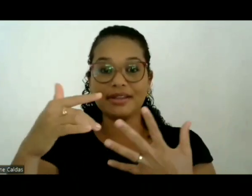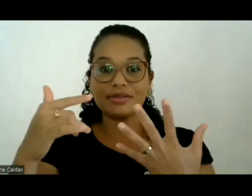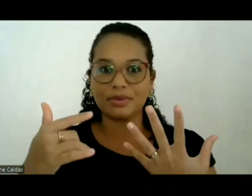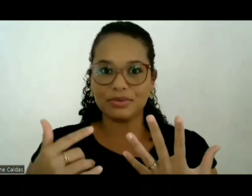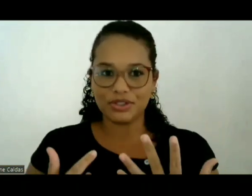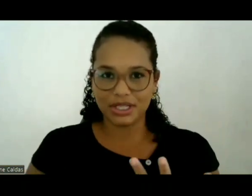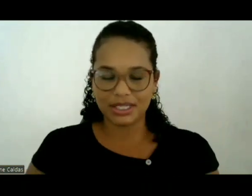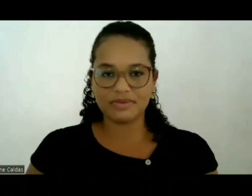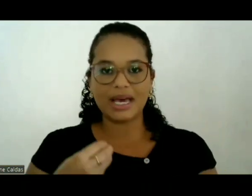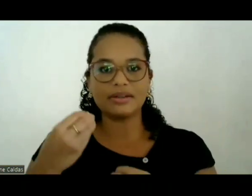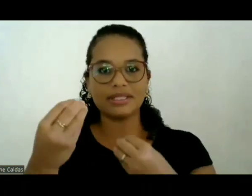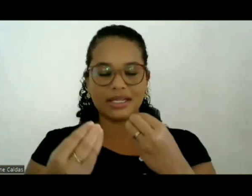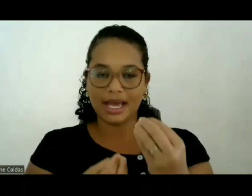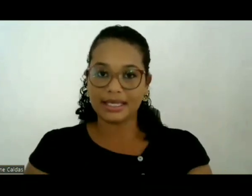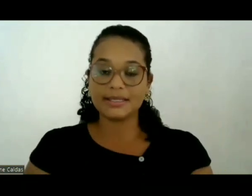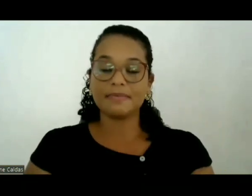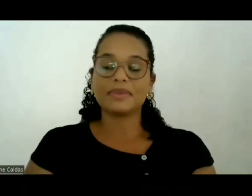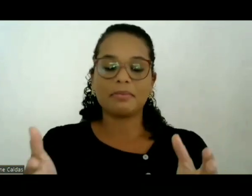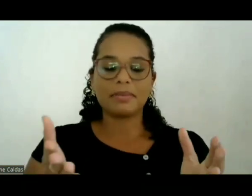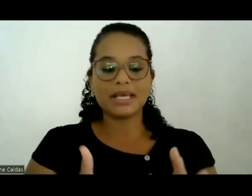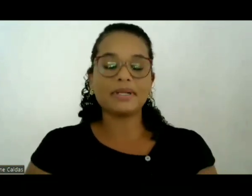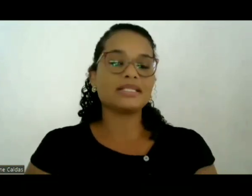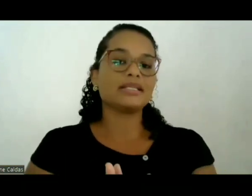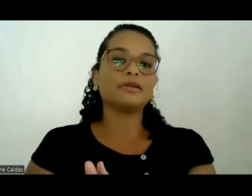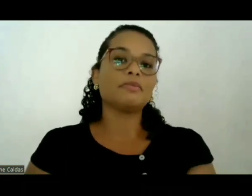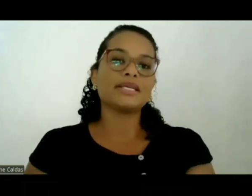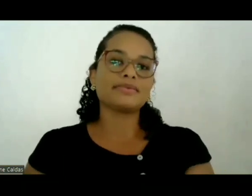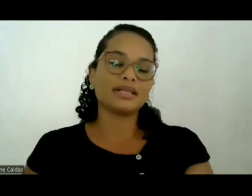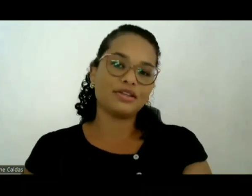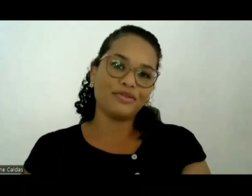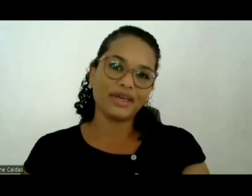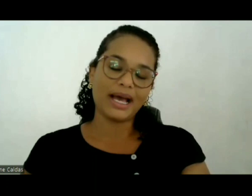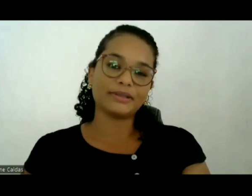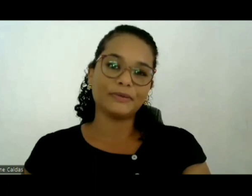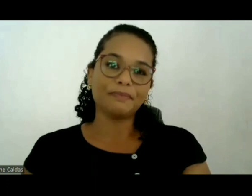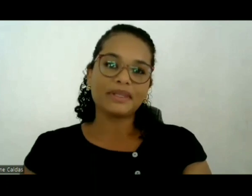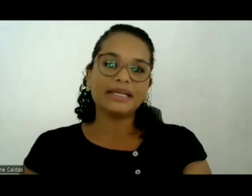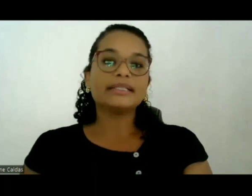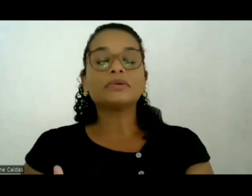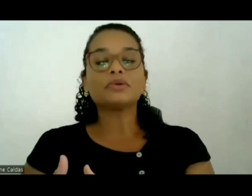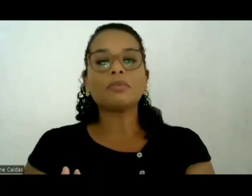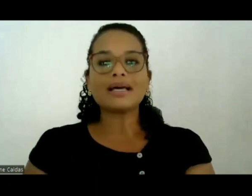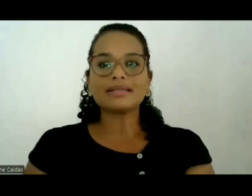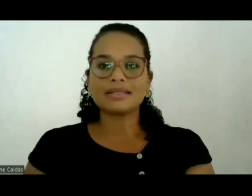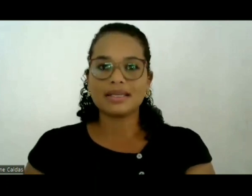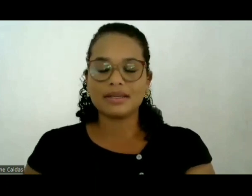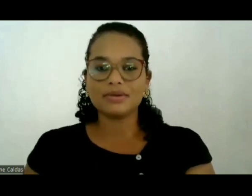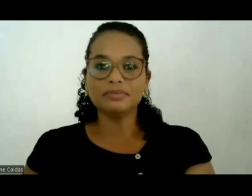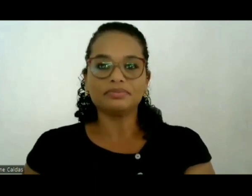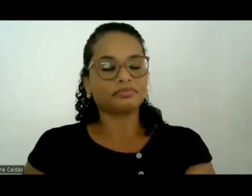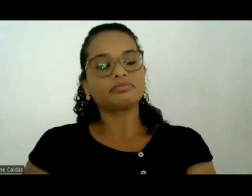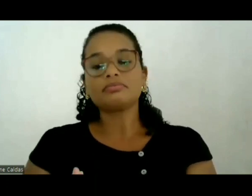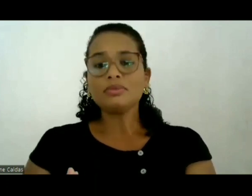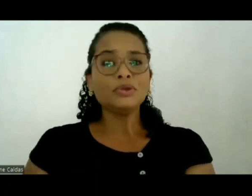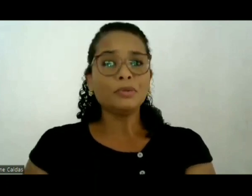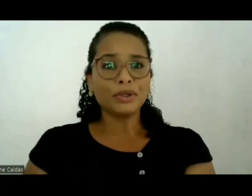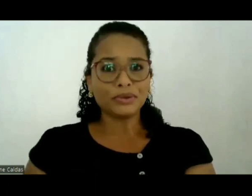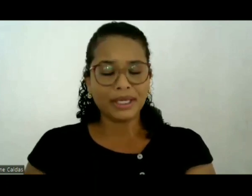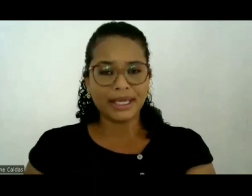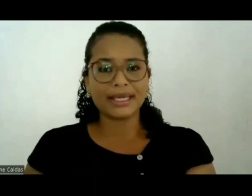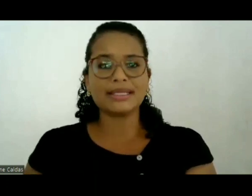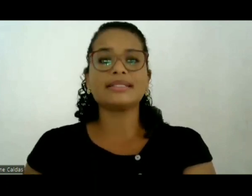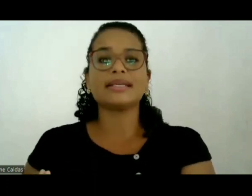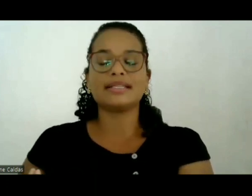são vários bom dias, vários sinais, mas representando o mesmo significado. Então, no Brasil,